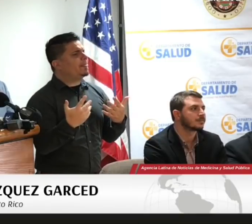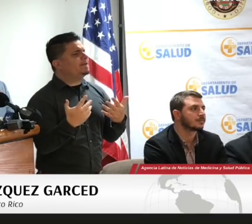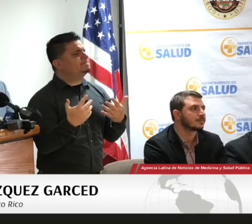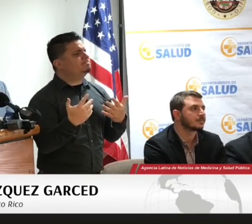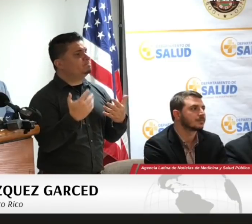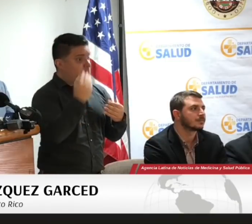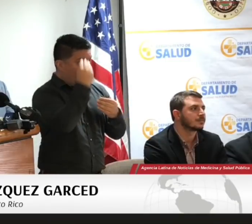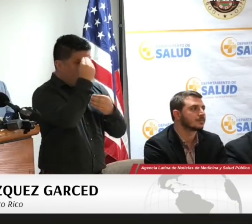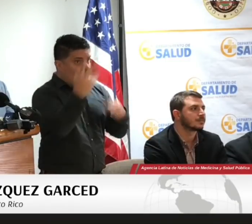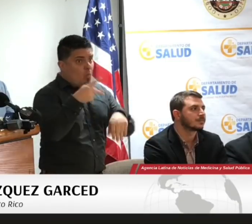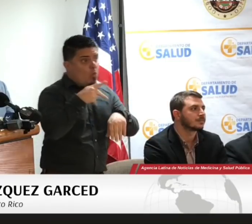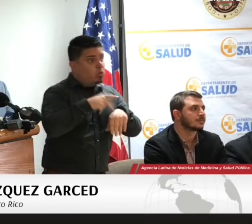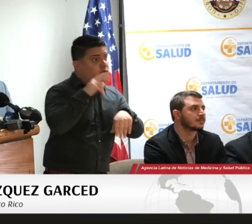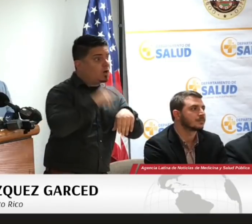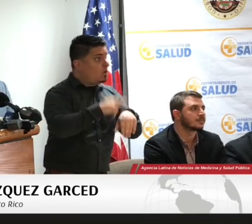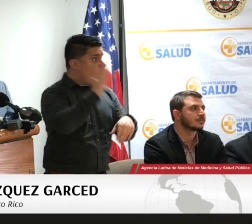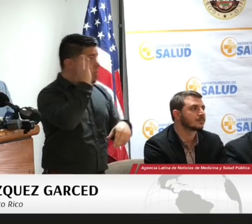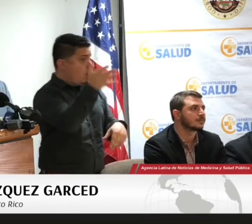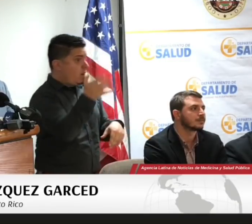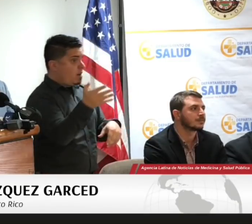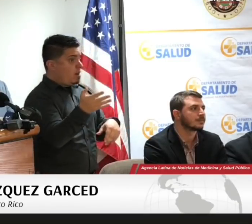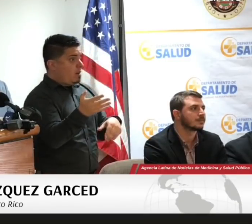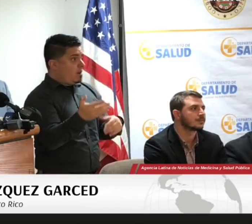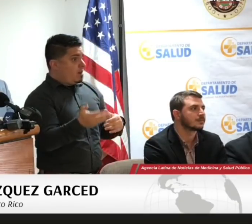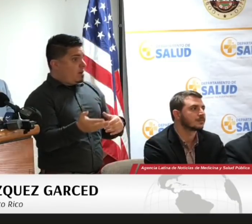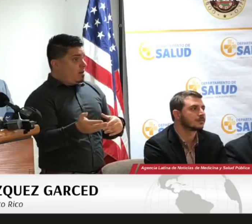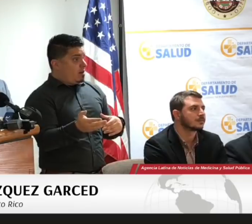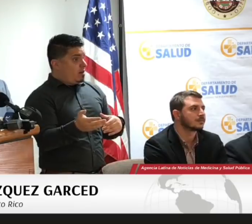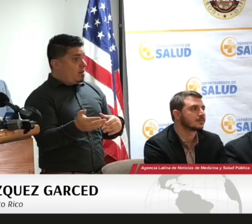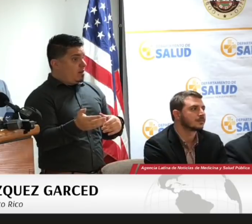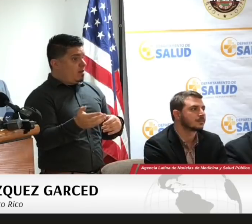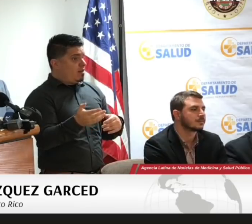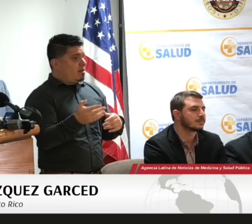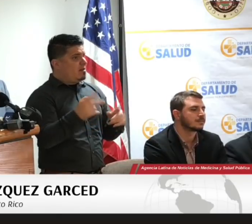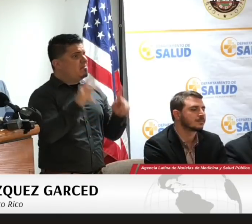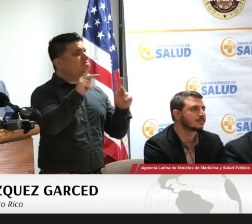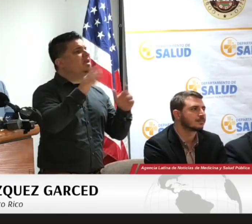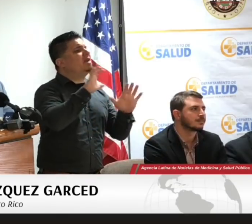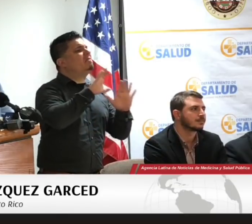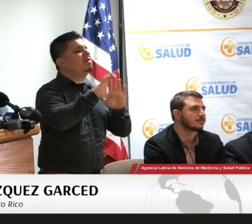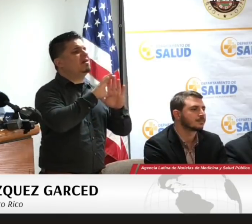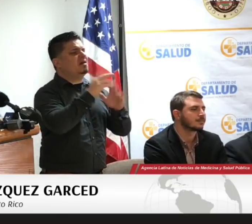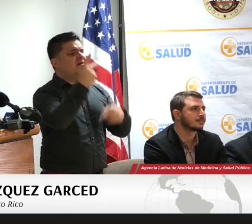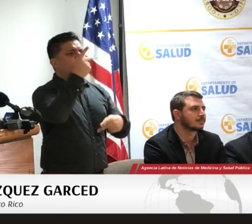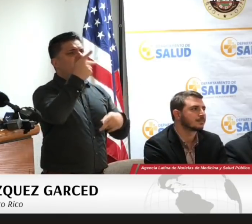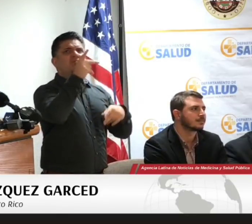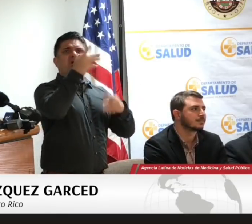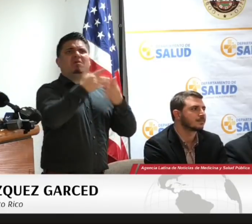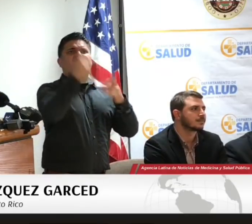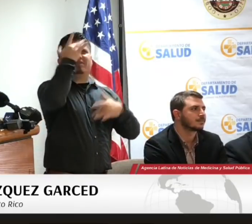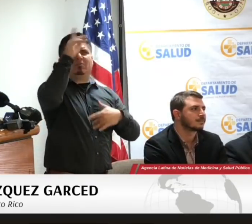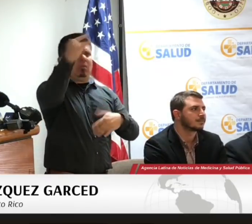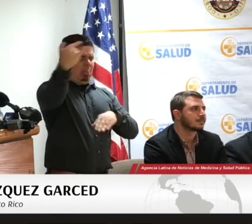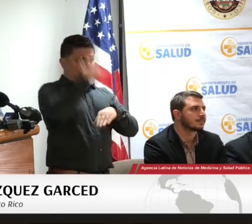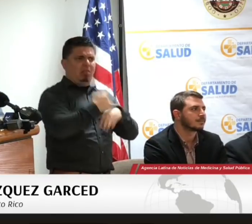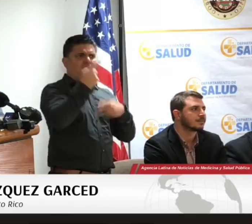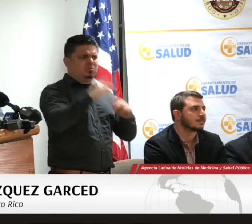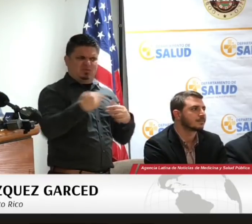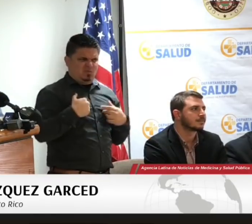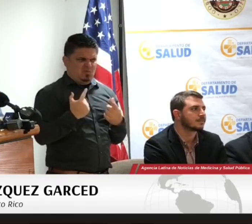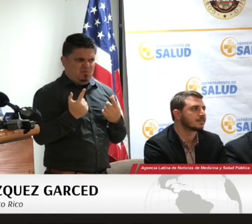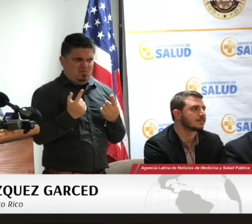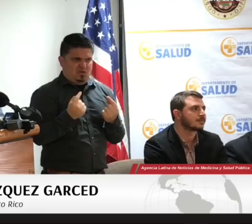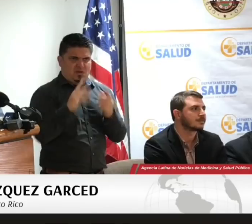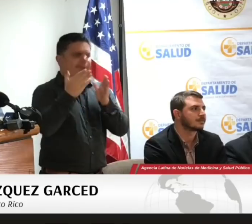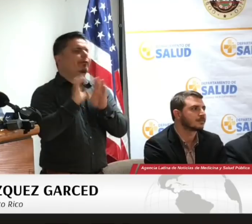Puerto Rico parece ahora ser el San Jacón de todo el Caribe, de todo el que se enferma viene y lo ponen en Puerto Rico, sobre todo los que están en los barcos.